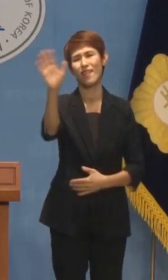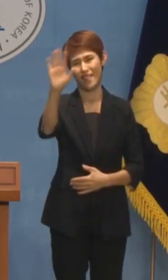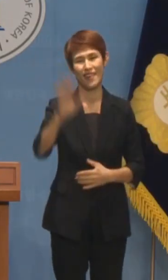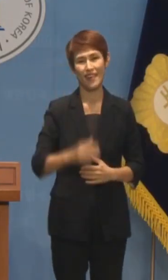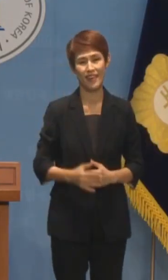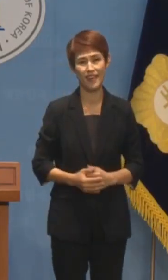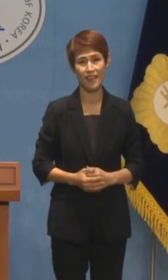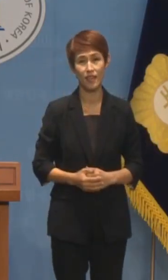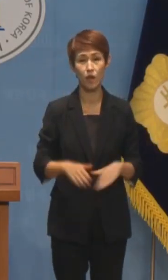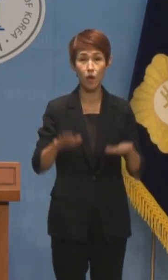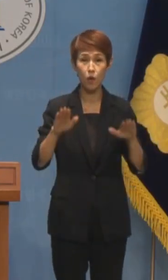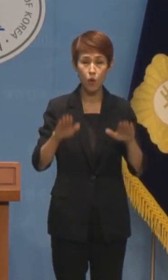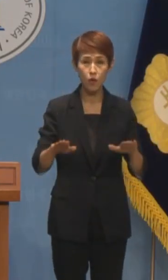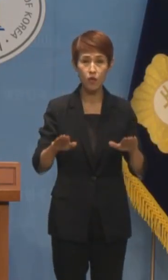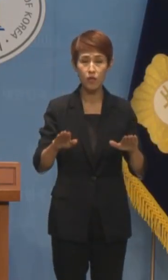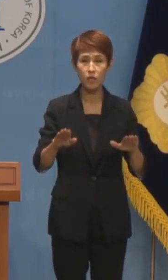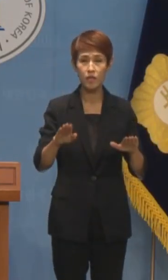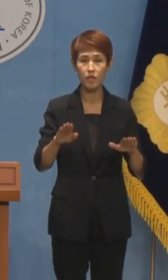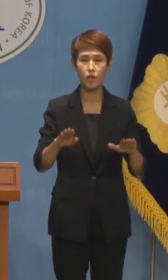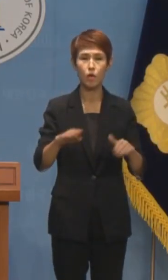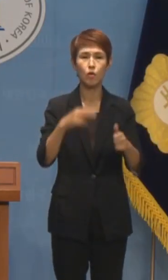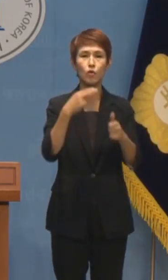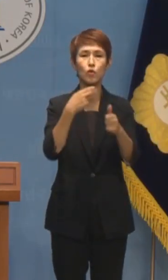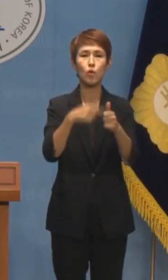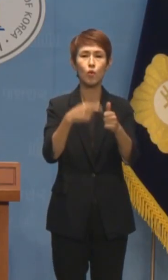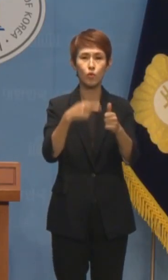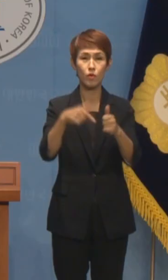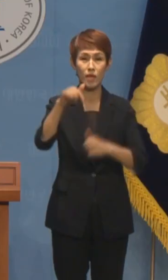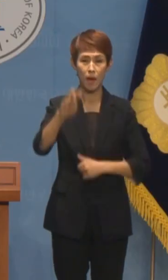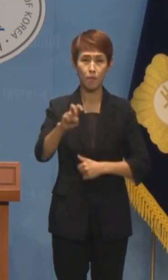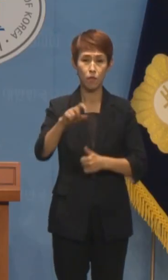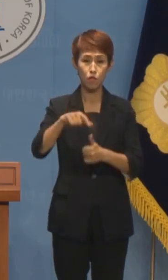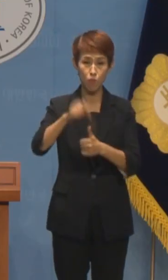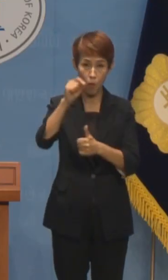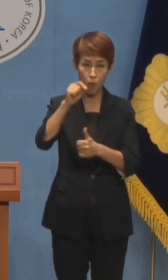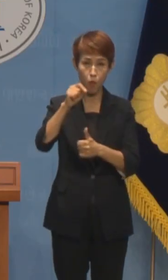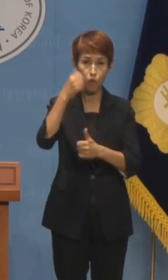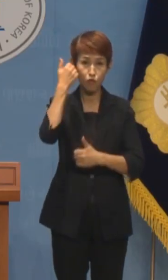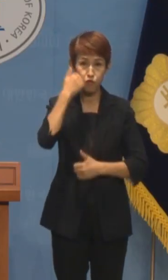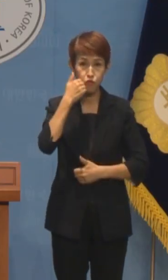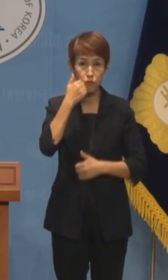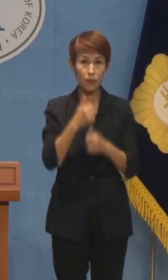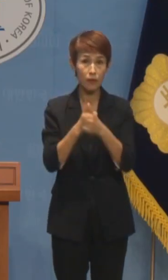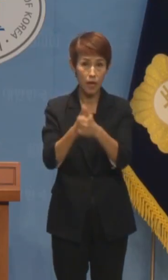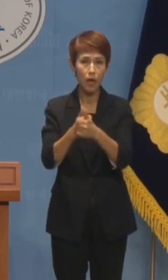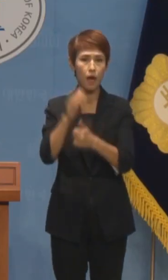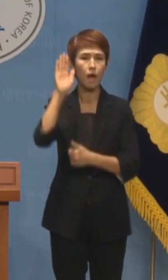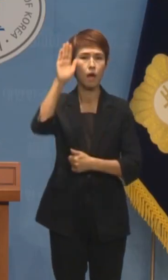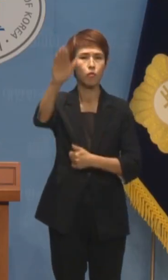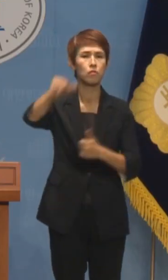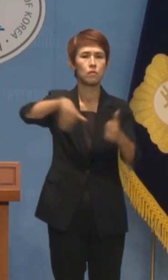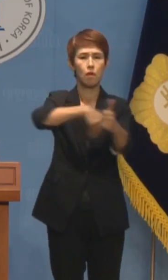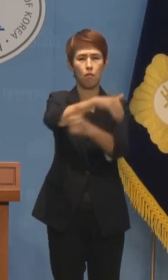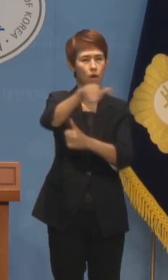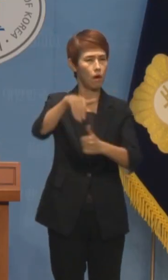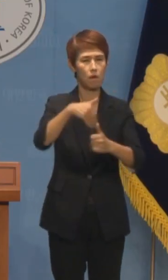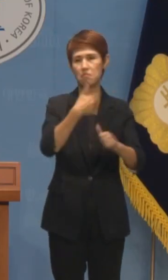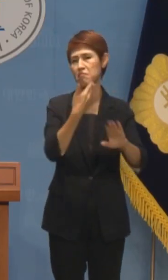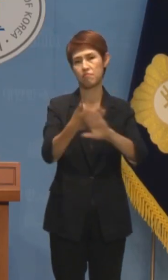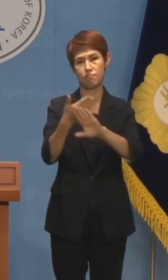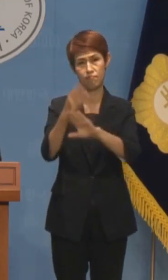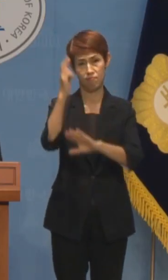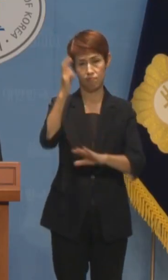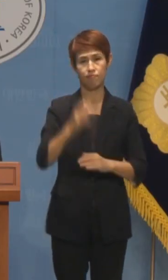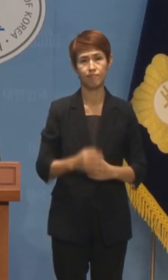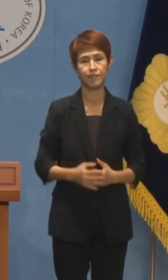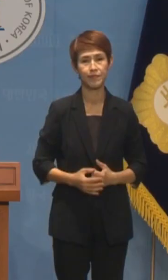오늘 누가 민주 진보 진영의 교육감 단일 후보가 선출되느냐에 따라서 참 많이 달라질 것입니다.